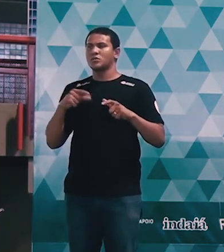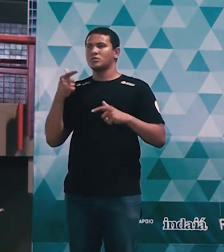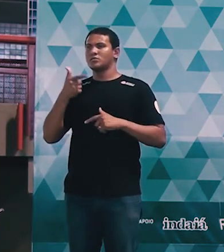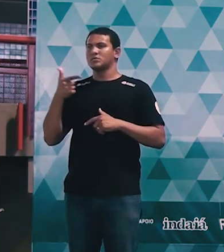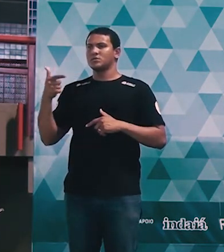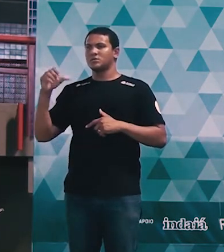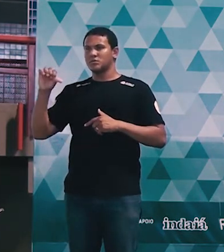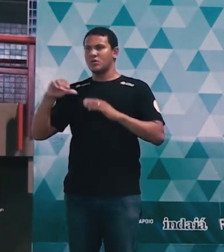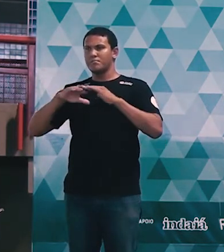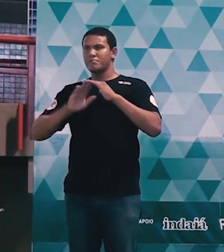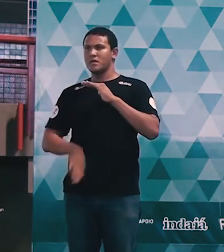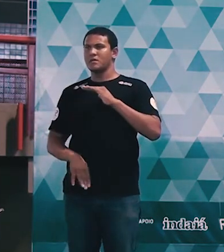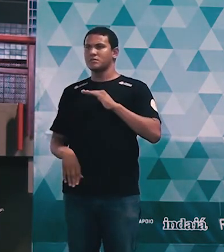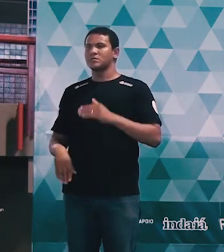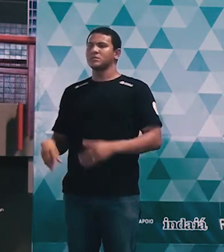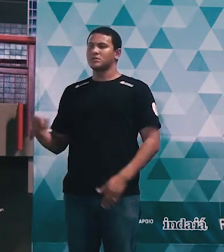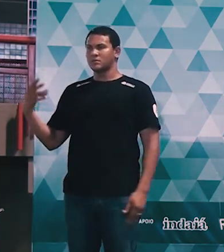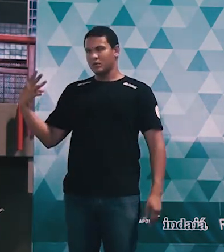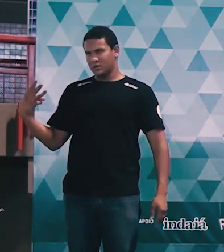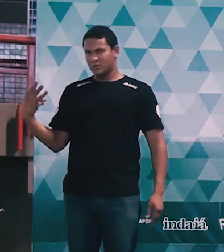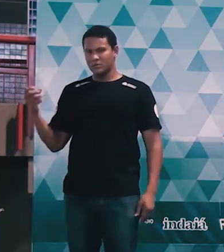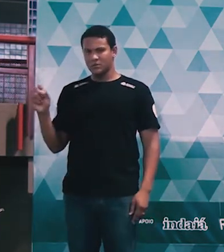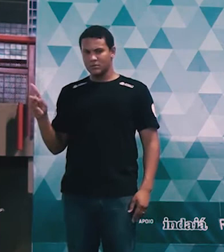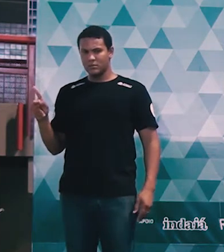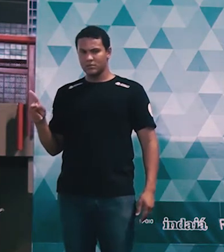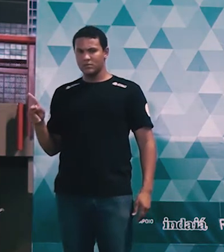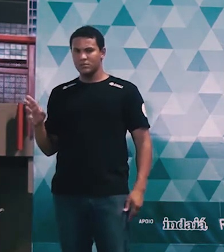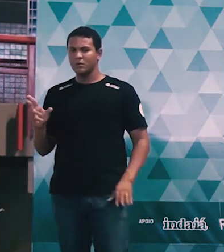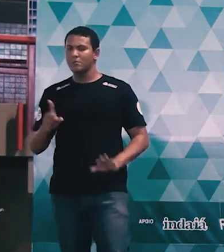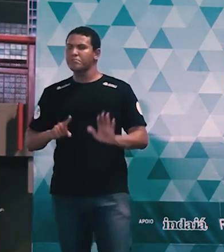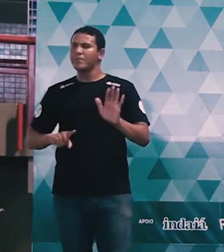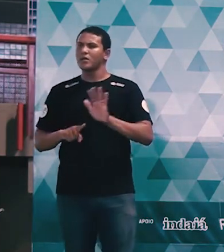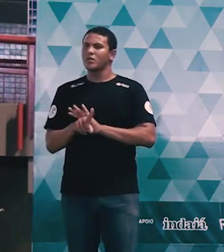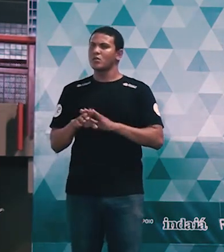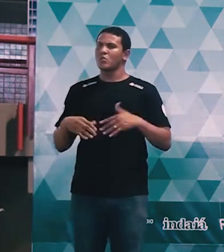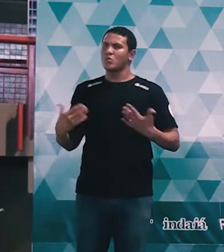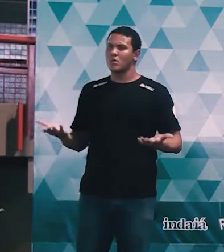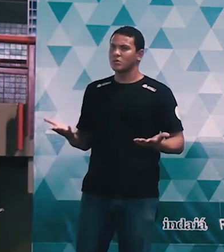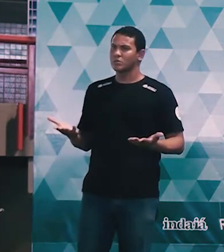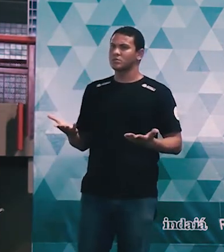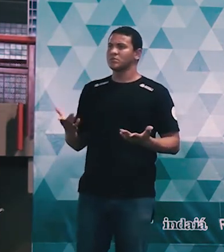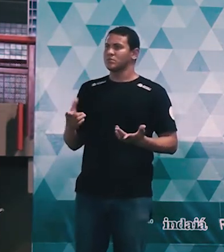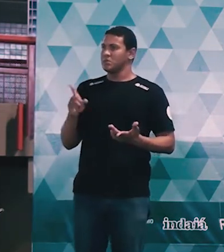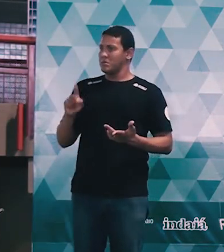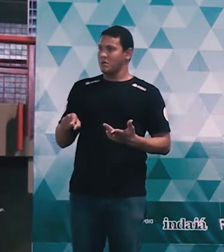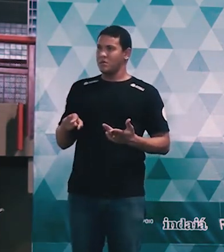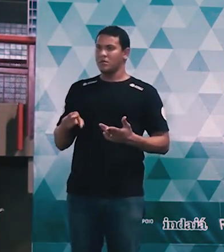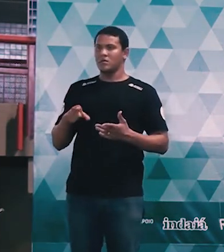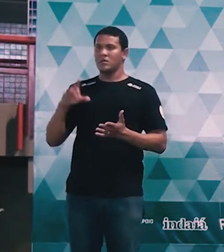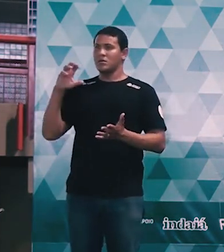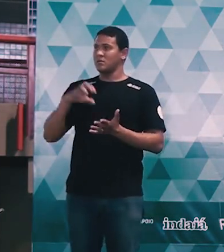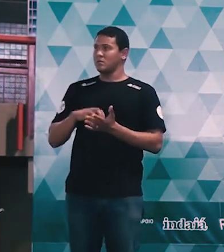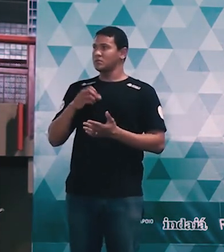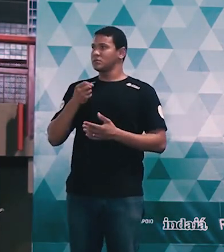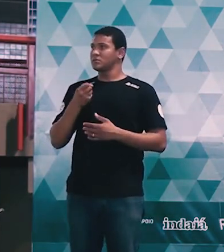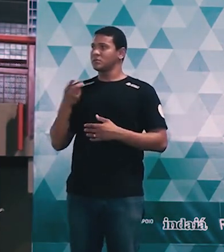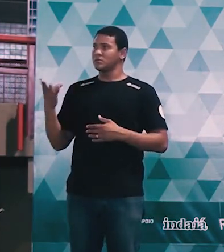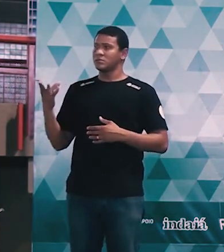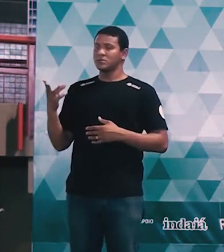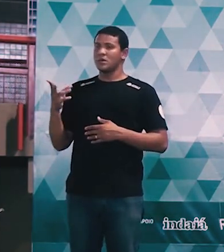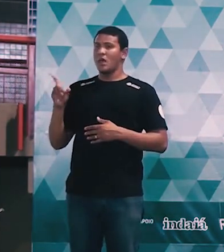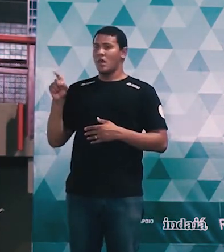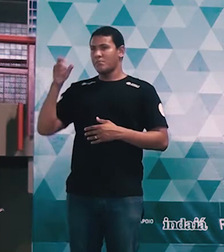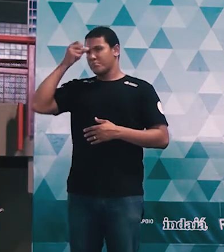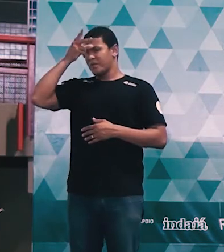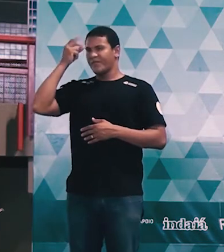ou abaixo da média? 3. Qual é a pergunta da questão? Qual é a quantidade de funcionários que a